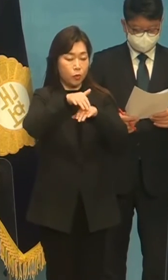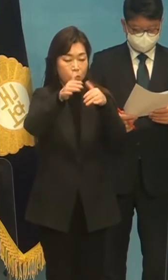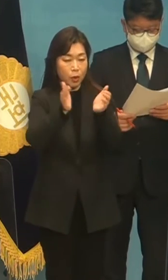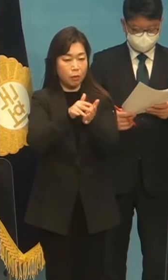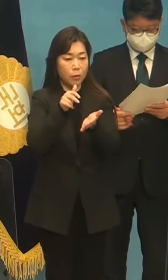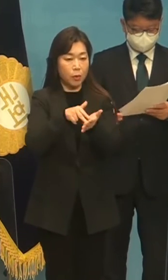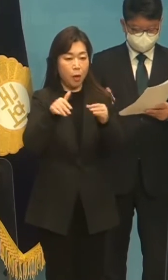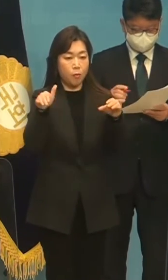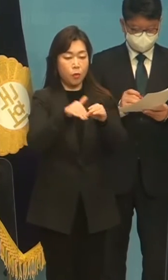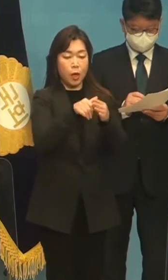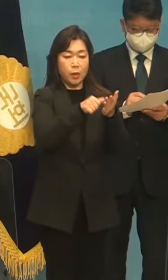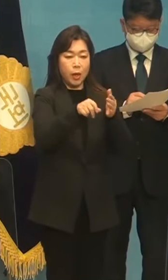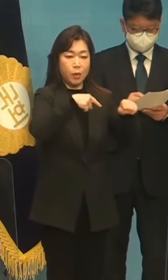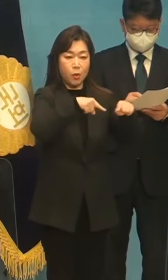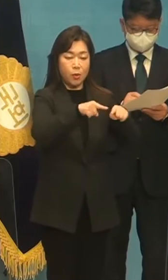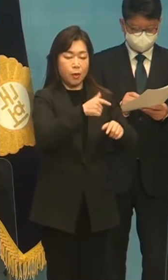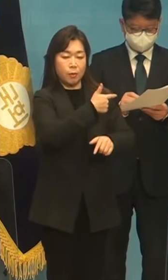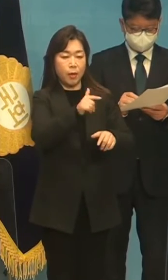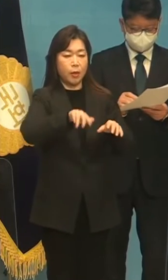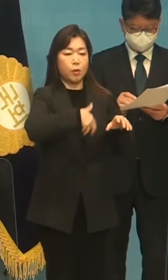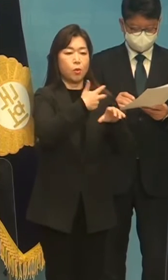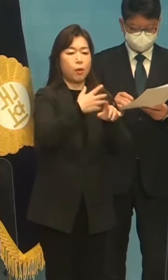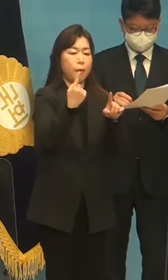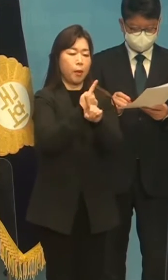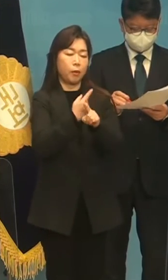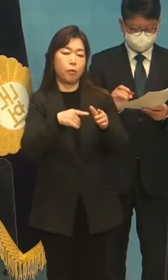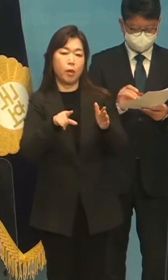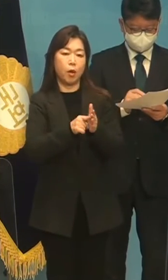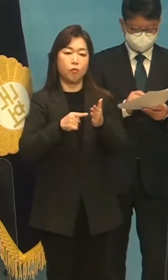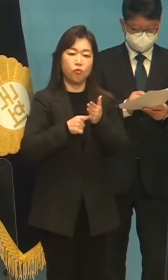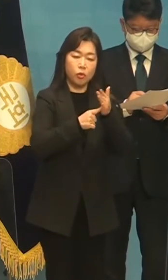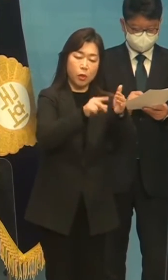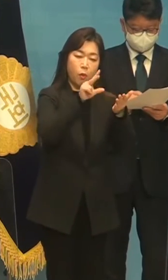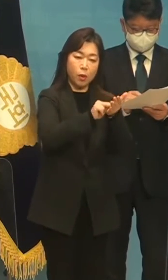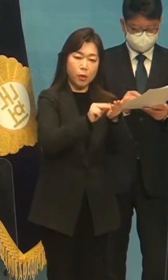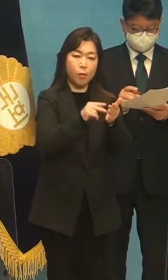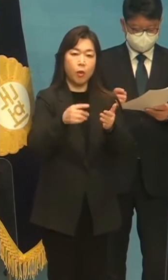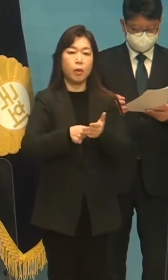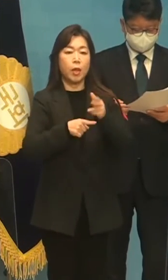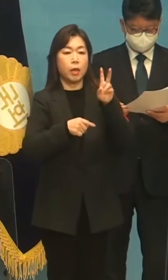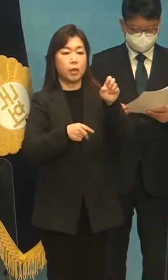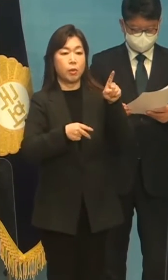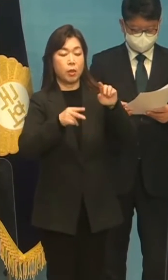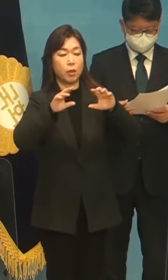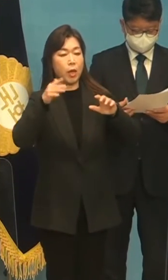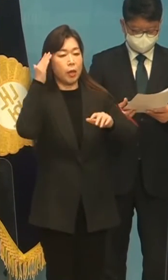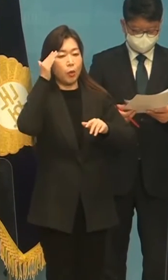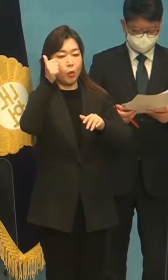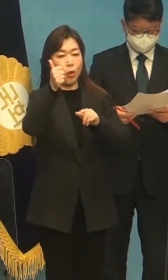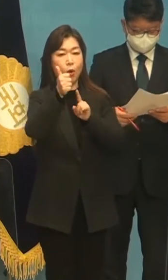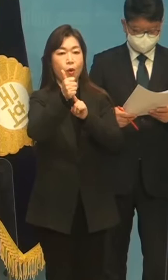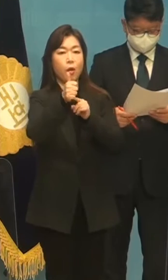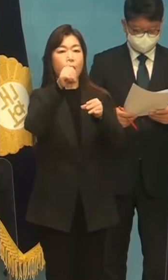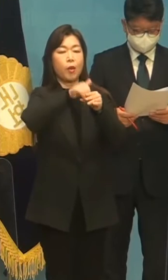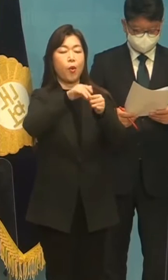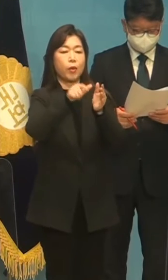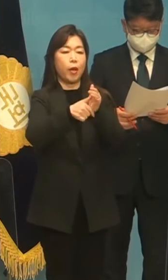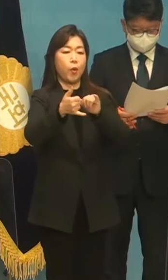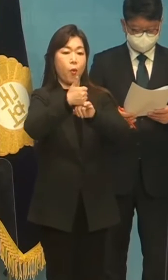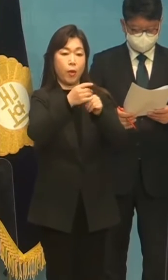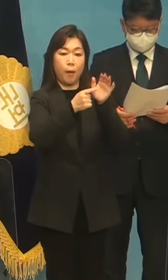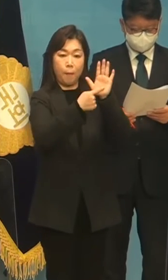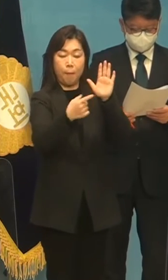민주당은 문화재 정책 대전환을 위한 추진 과제들을 제21대 대통령 선거의